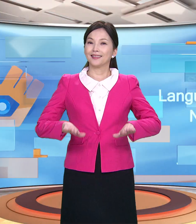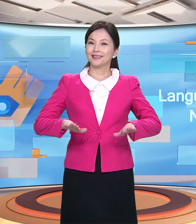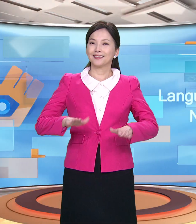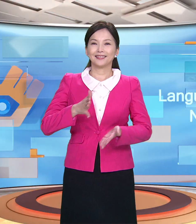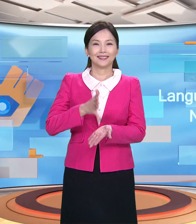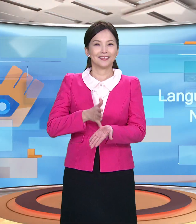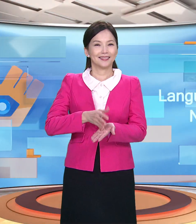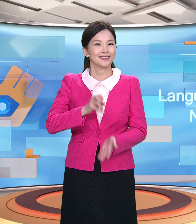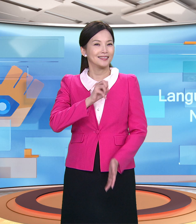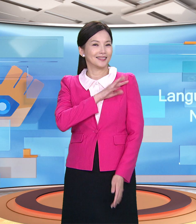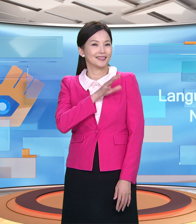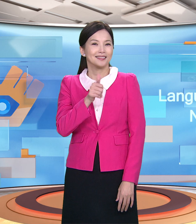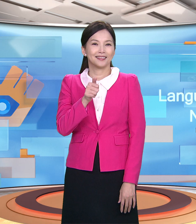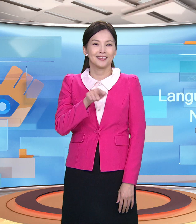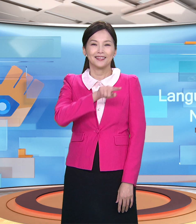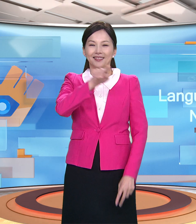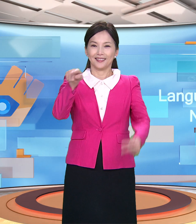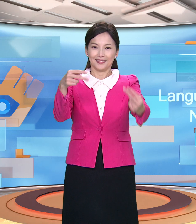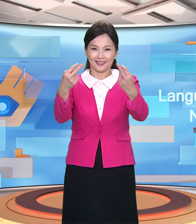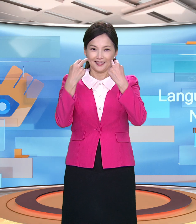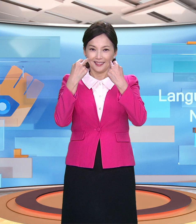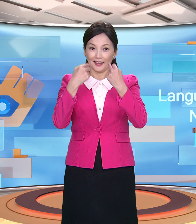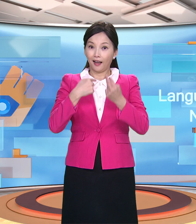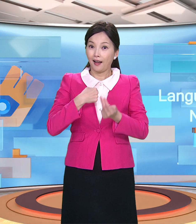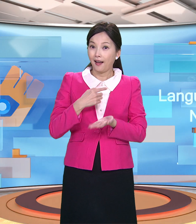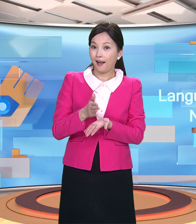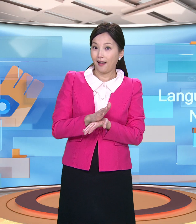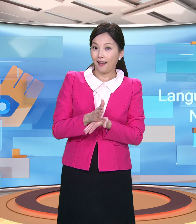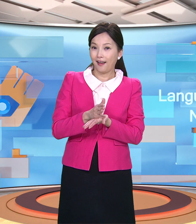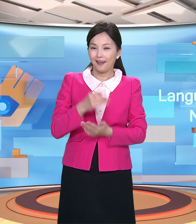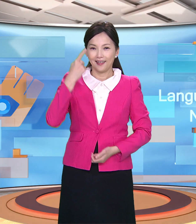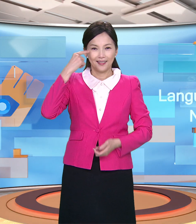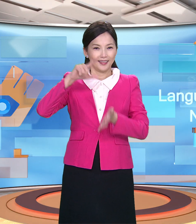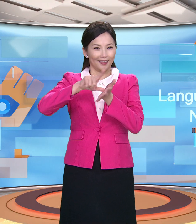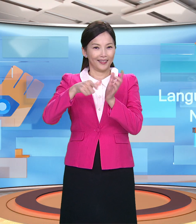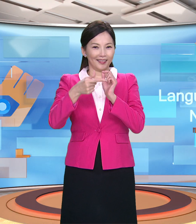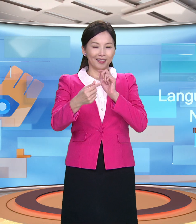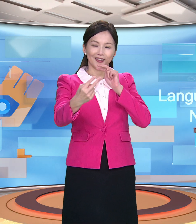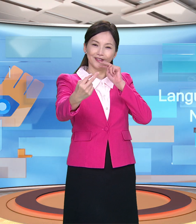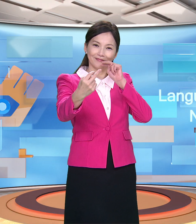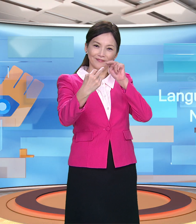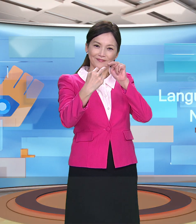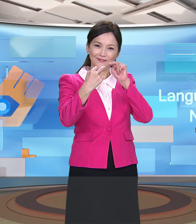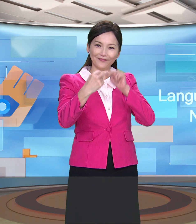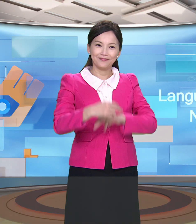感谢您收看这一节的公视手语新闻，我是王小舒，明天同一时间再会。